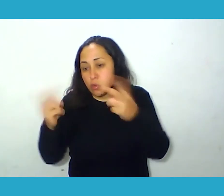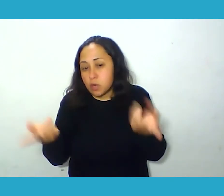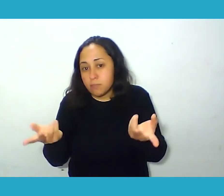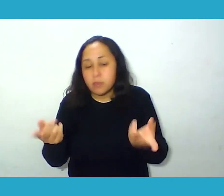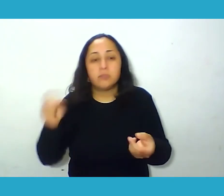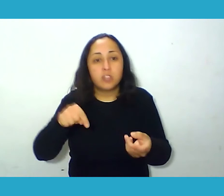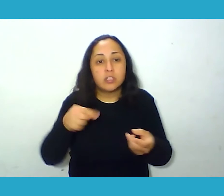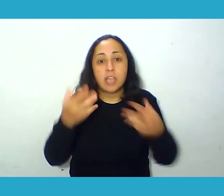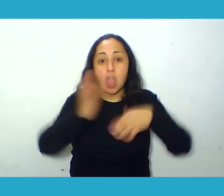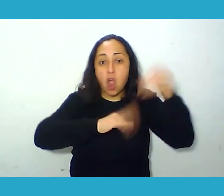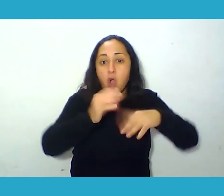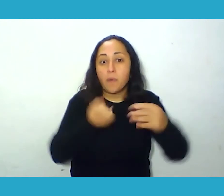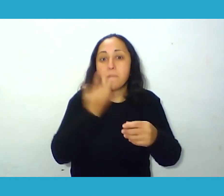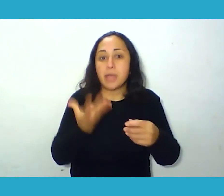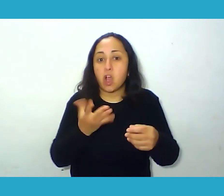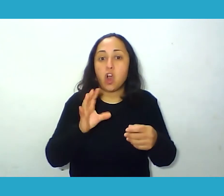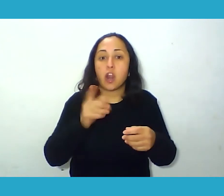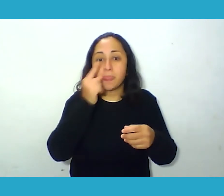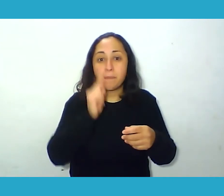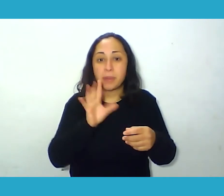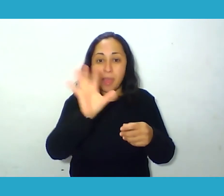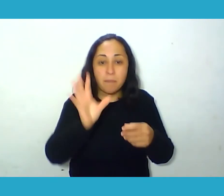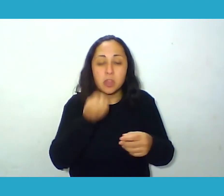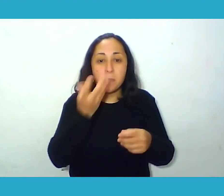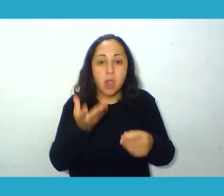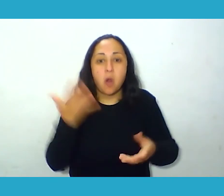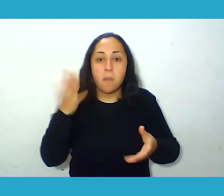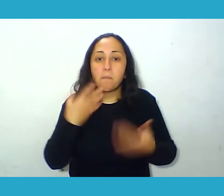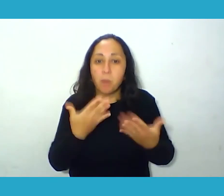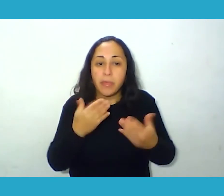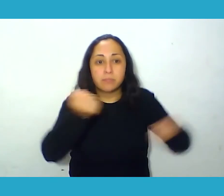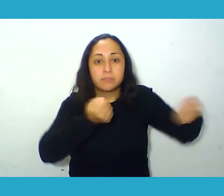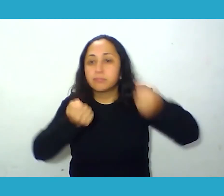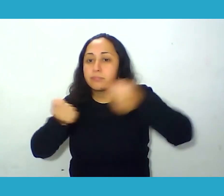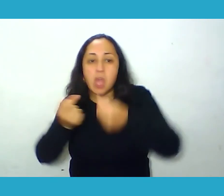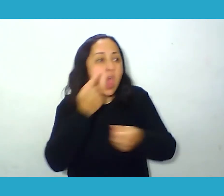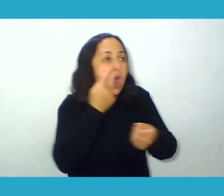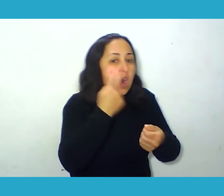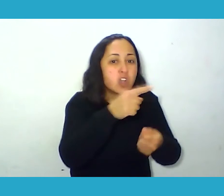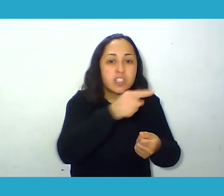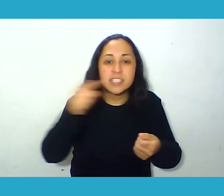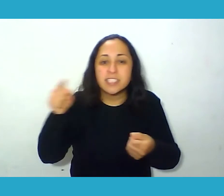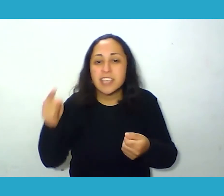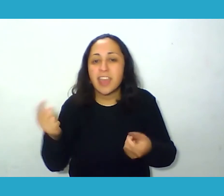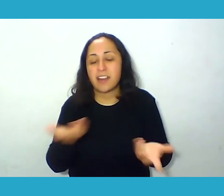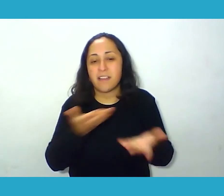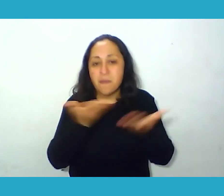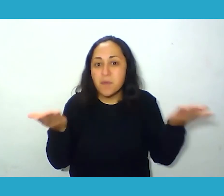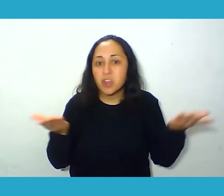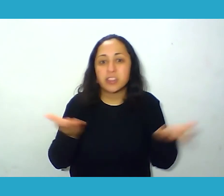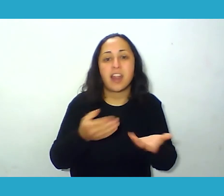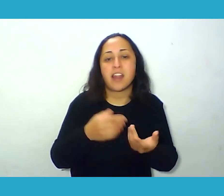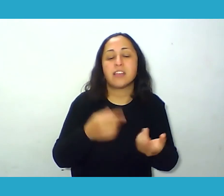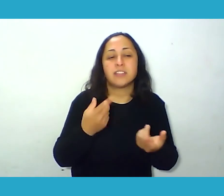mejorar el departamento, poder circular, conocer una y otras localidades del departamento que tiene mucho para